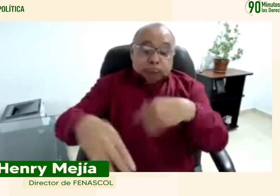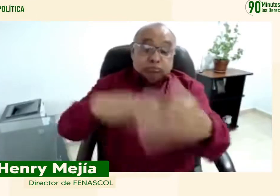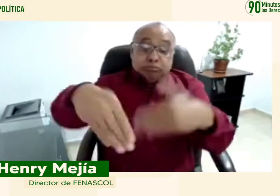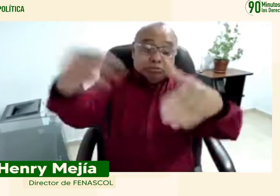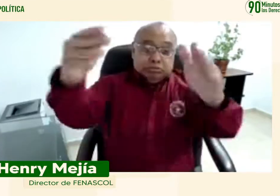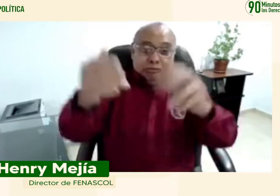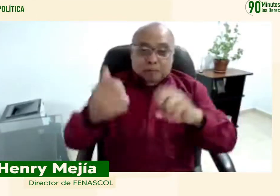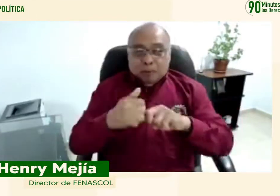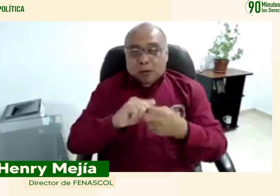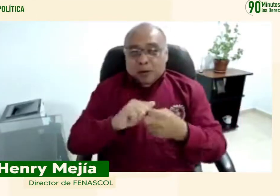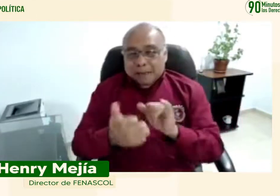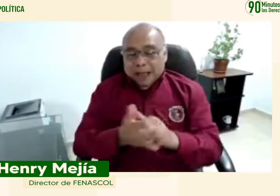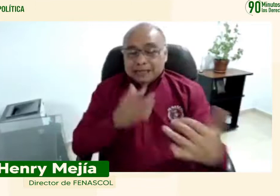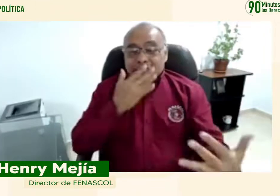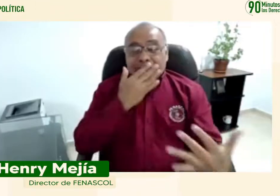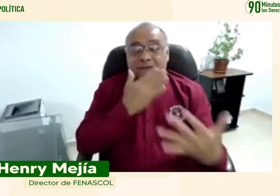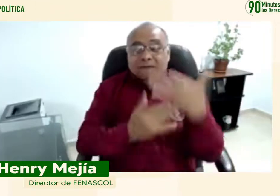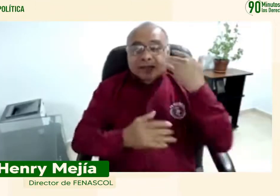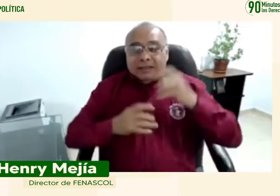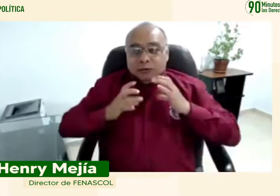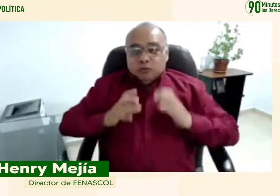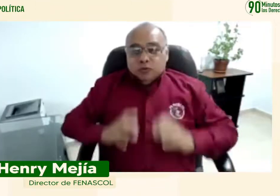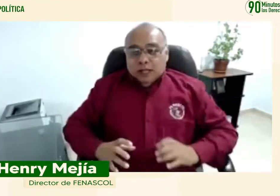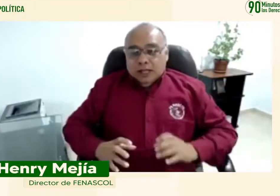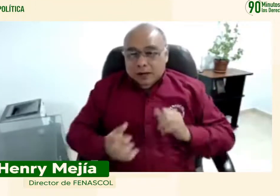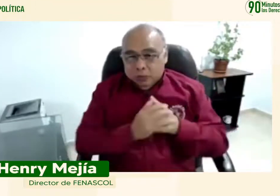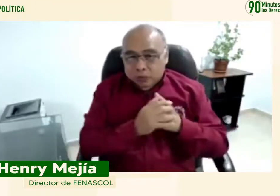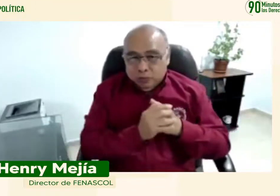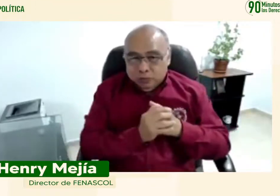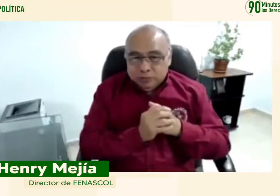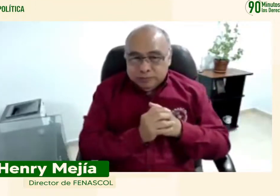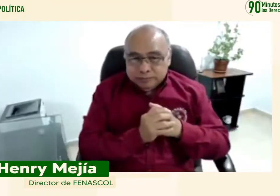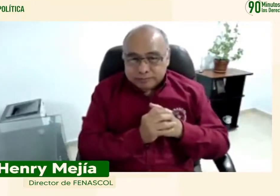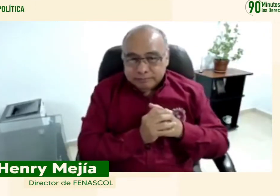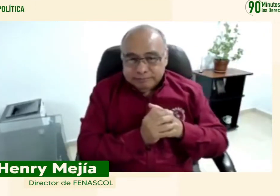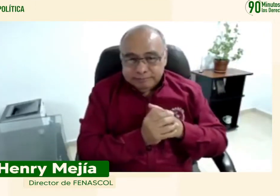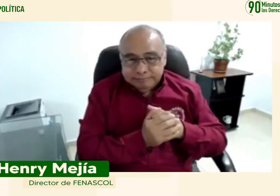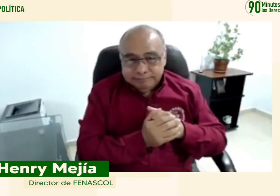los procesos no se van a dar y van a afectar también a los ciudadanos